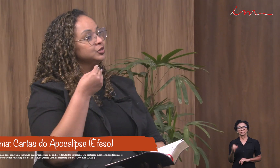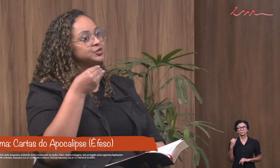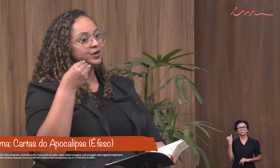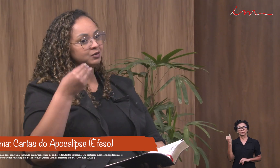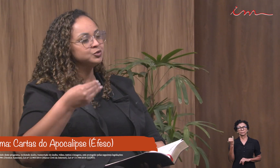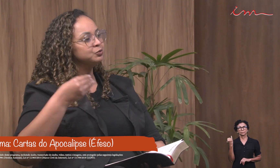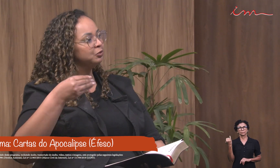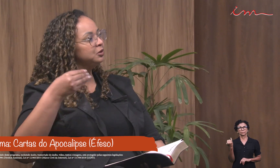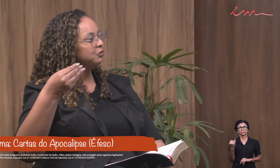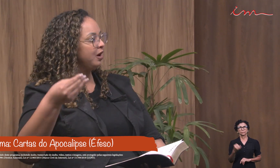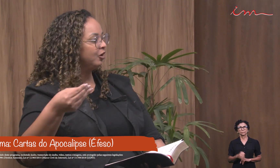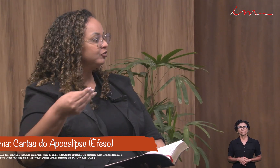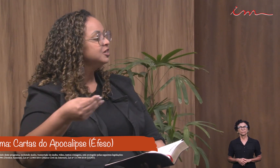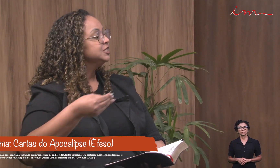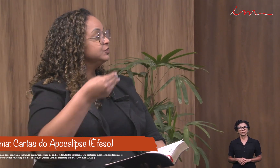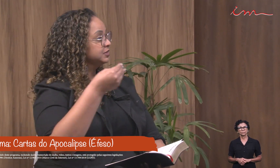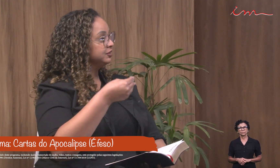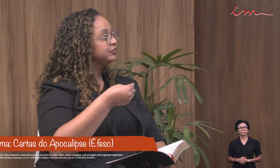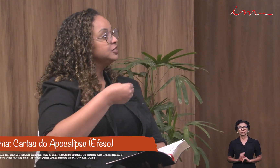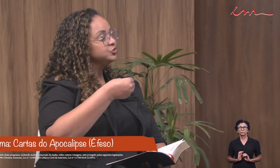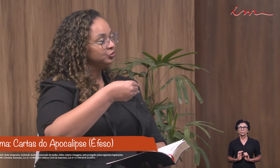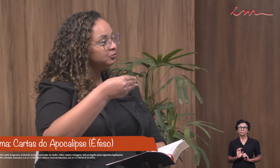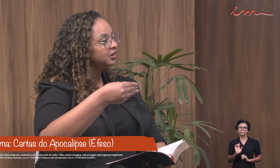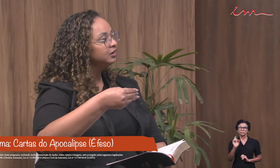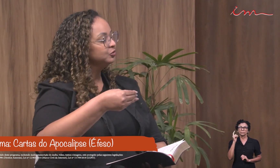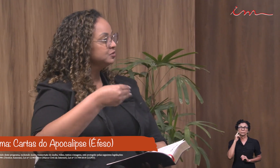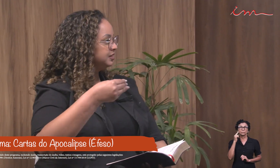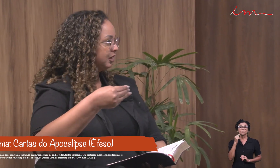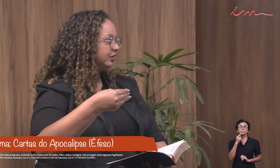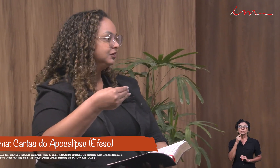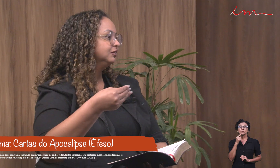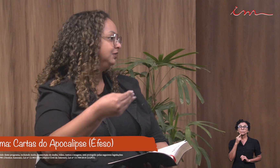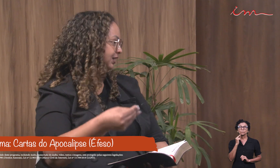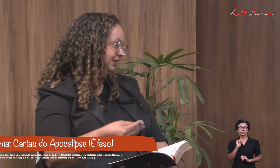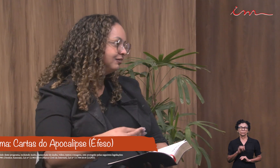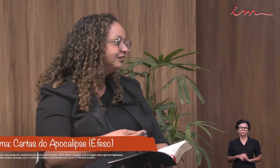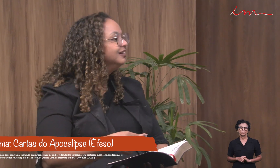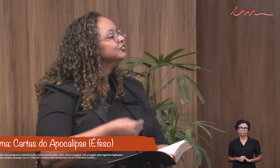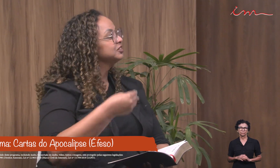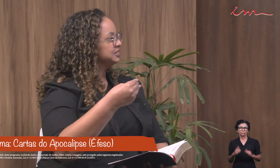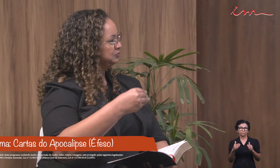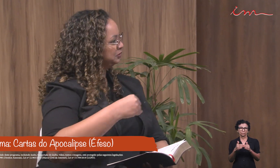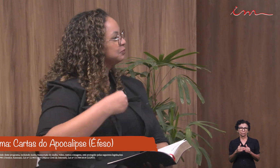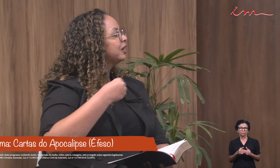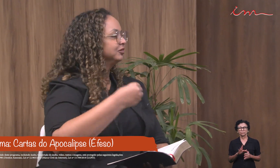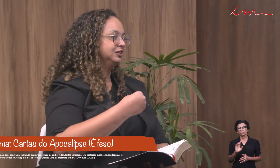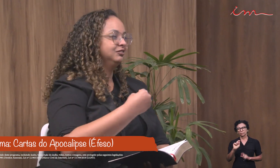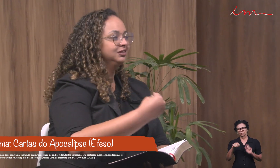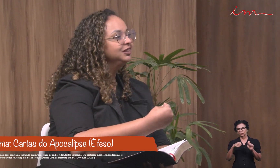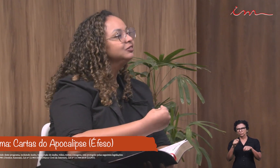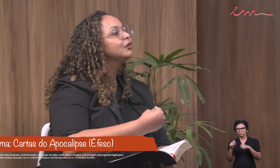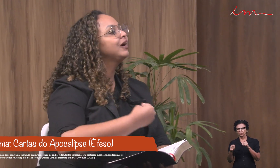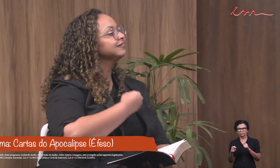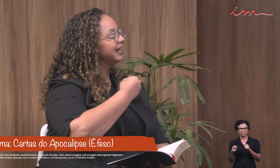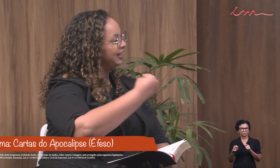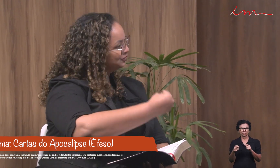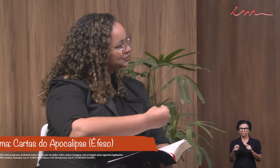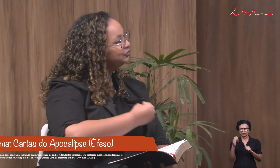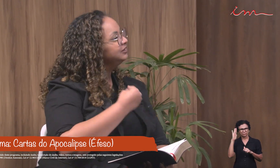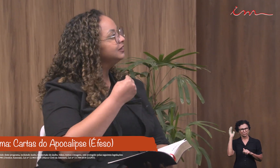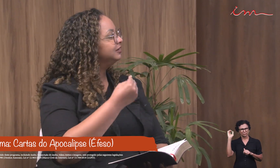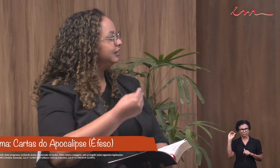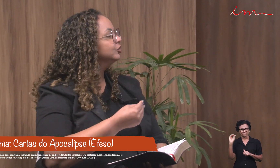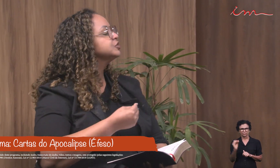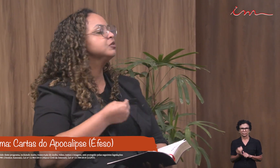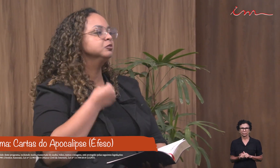importante nós vermos o público-alvo. Se você faz um sinal, ela não entendeu. Uhum. Você optou para outra, não entendeu. Então, até o